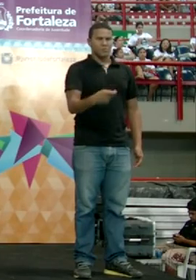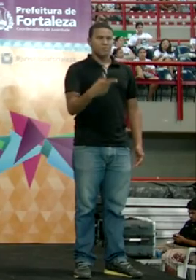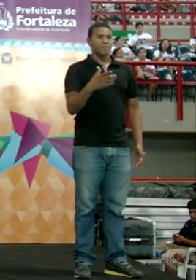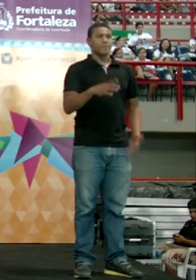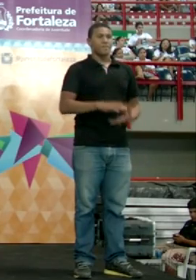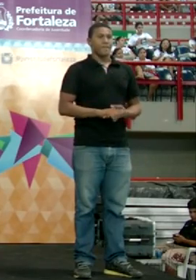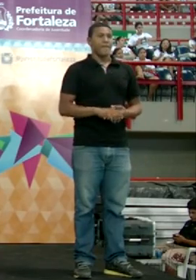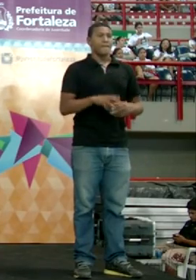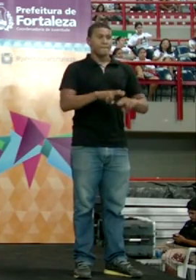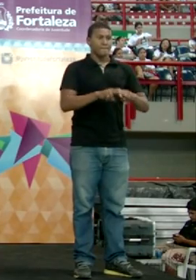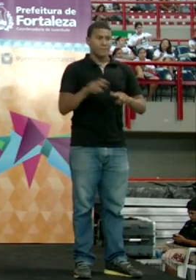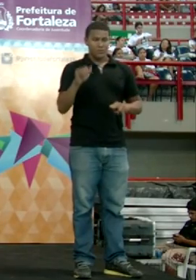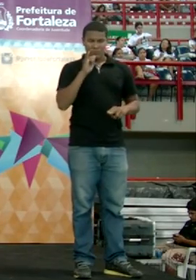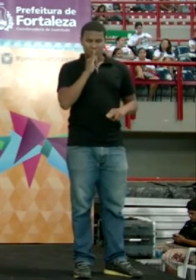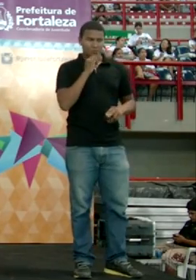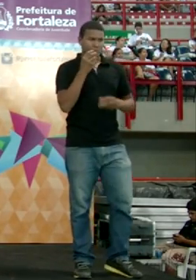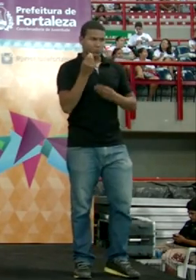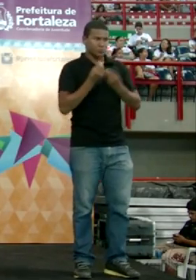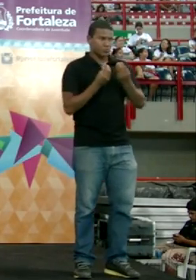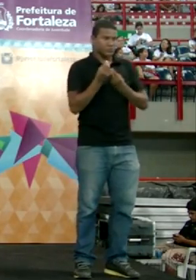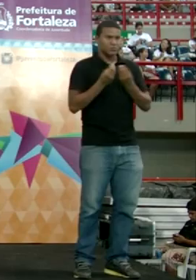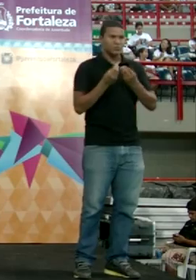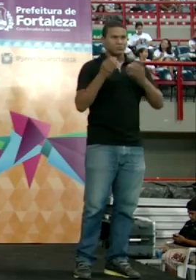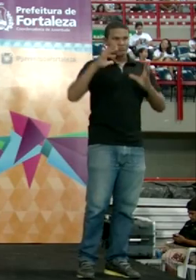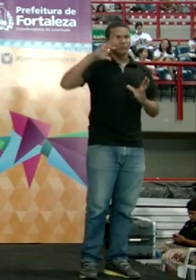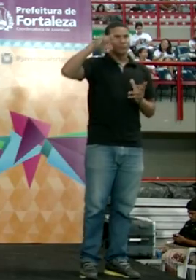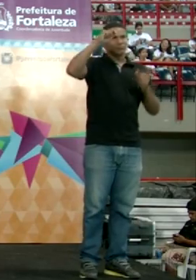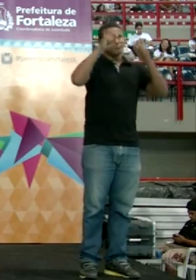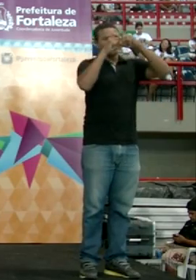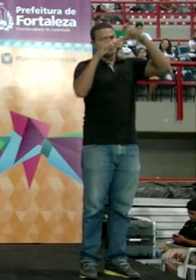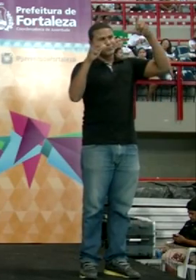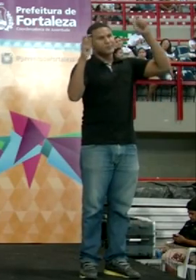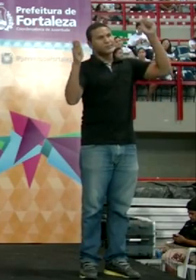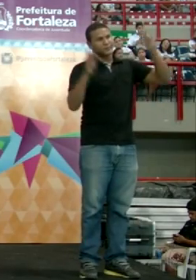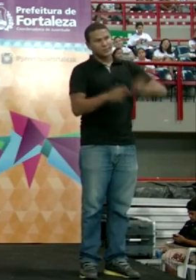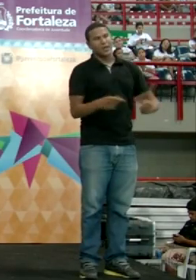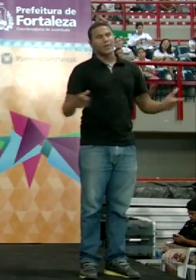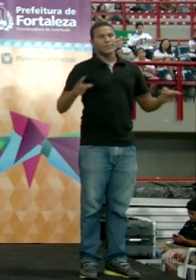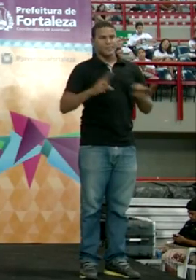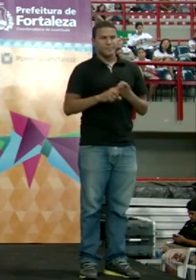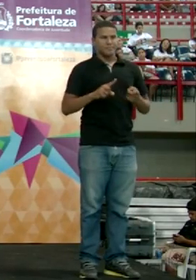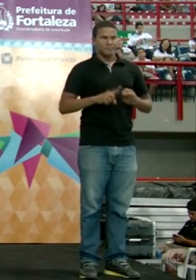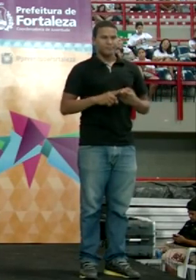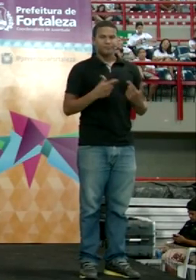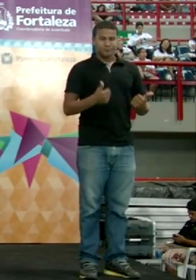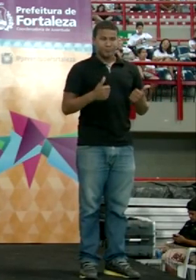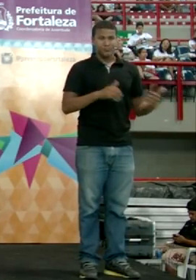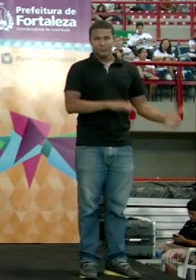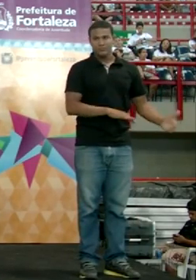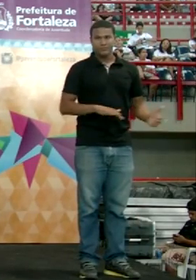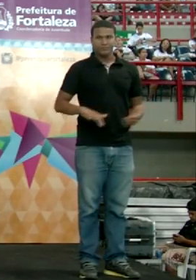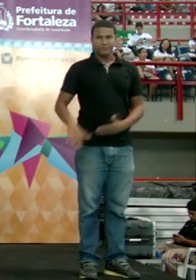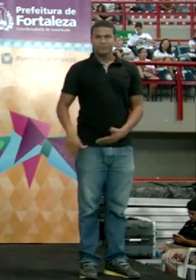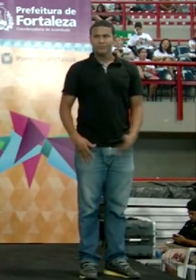não provocar efeito estufa, etc, tá? Então tem essa energia das marés, como foi perguntado aqui.